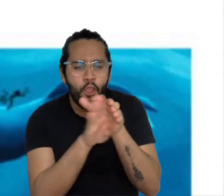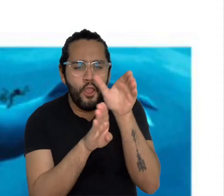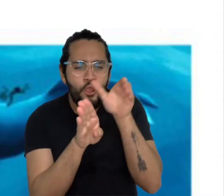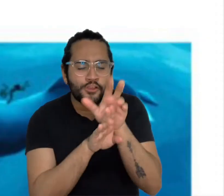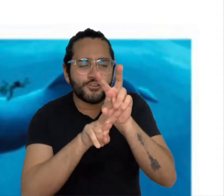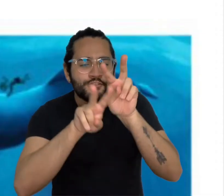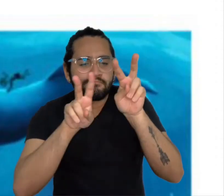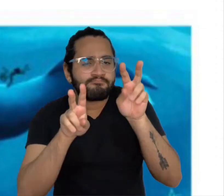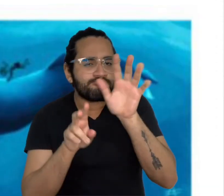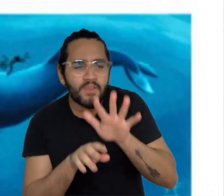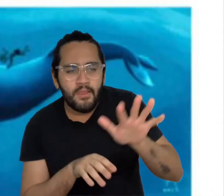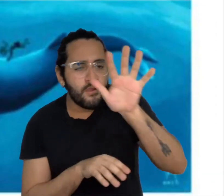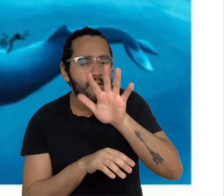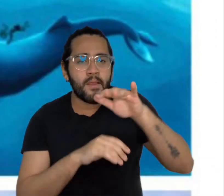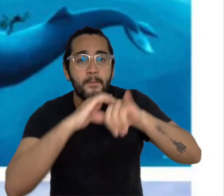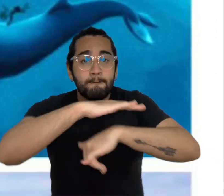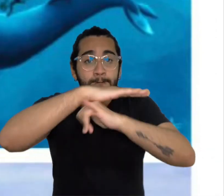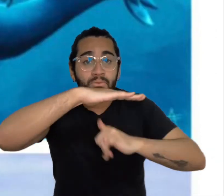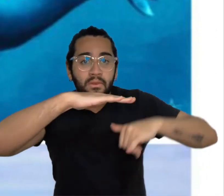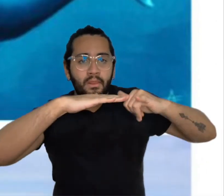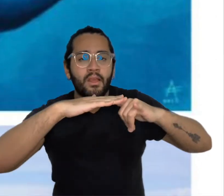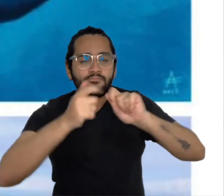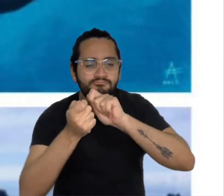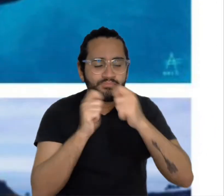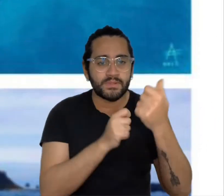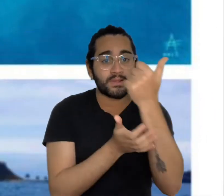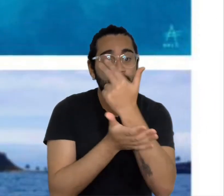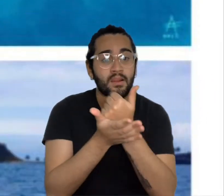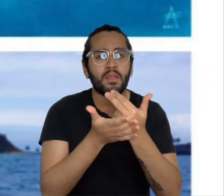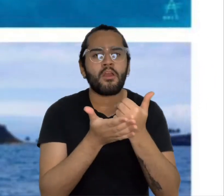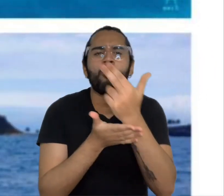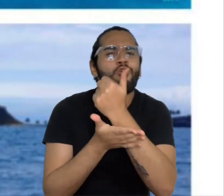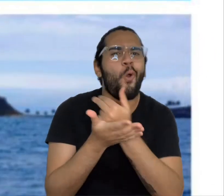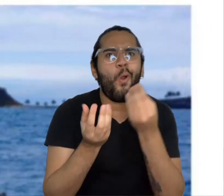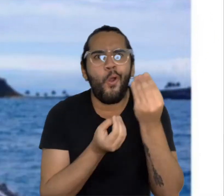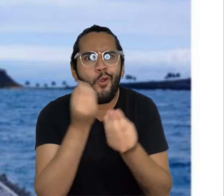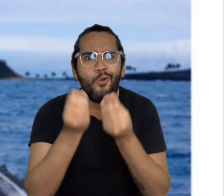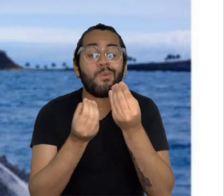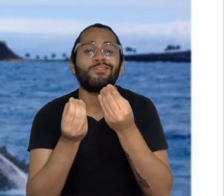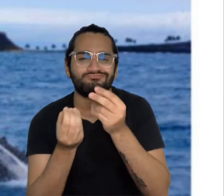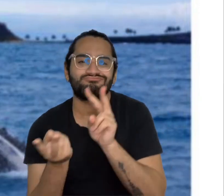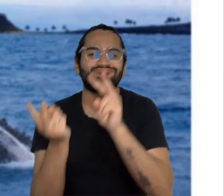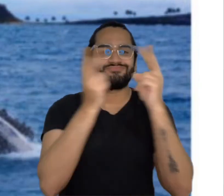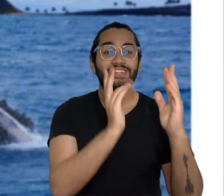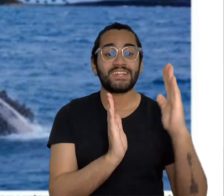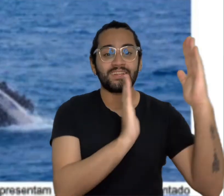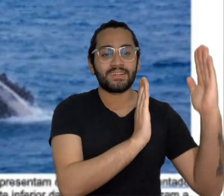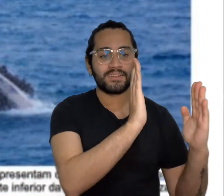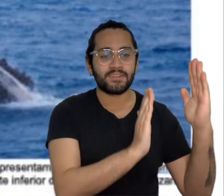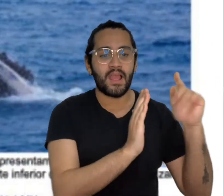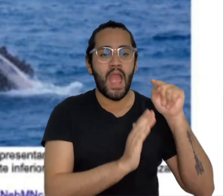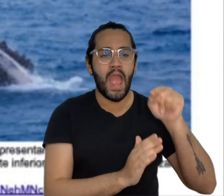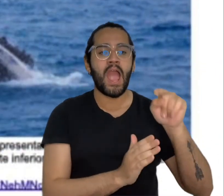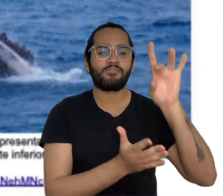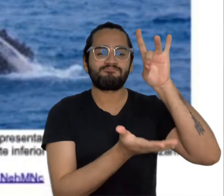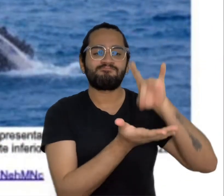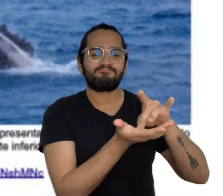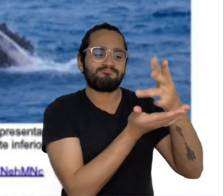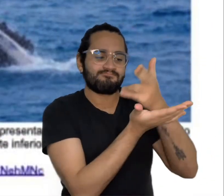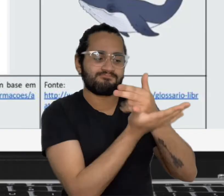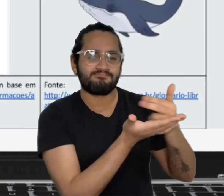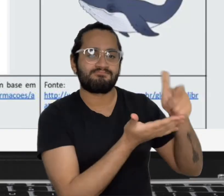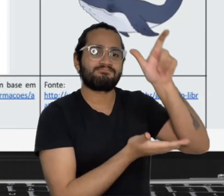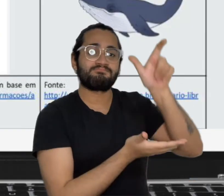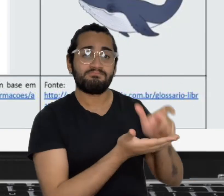No segundo, eu tenho o conteúdo que eu passava do documento para a orientação do desenhista, de como ele deveria fazer essa